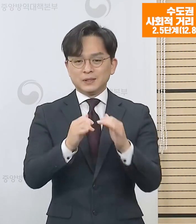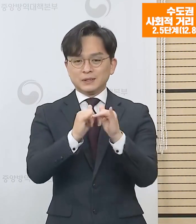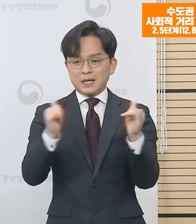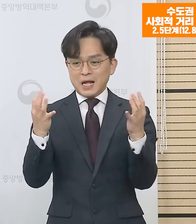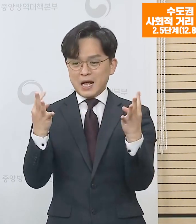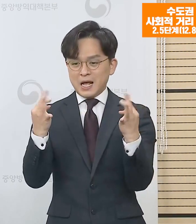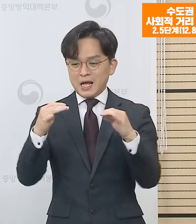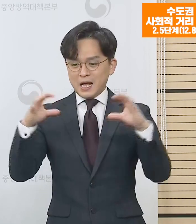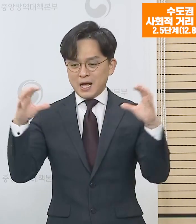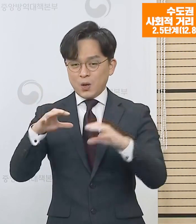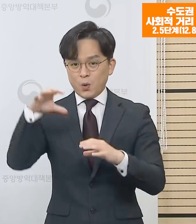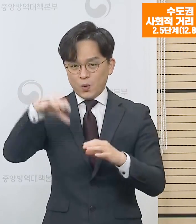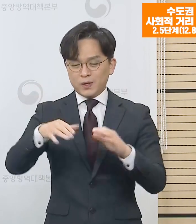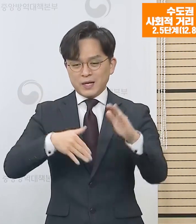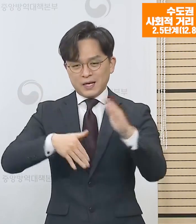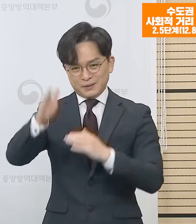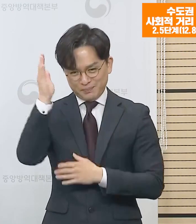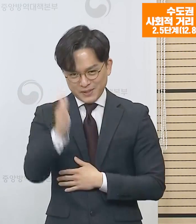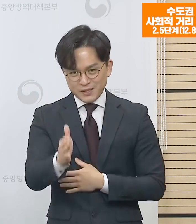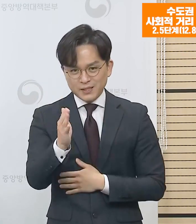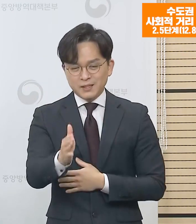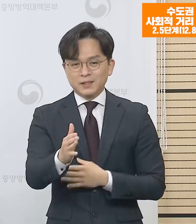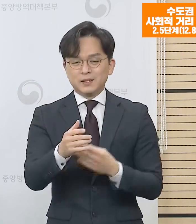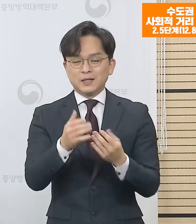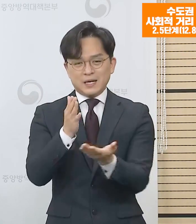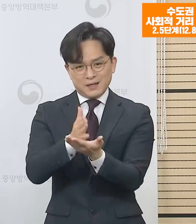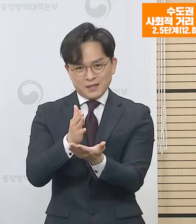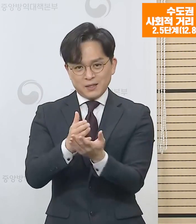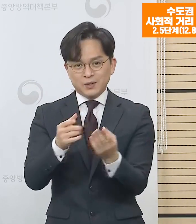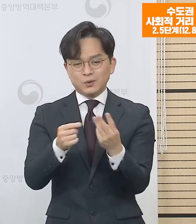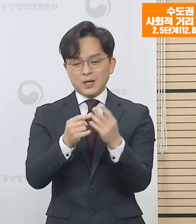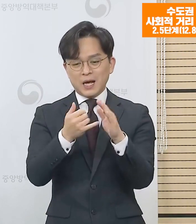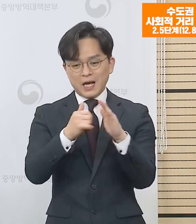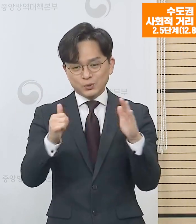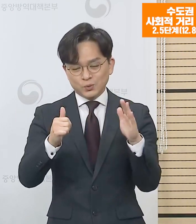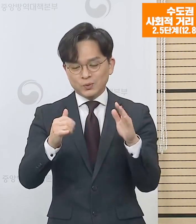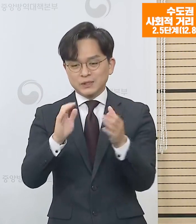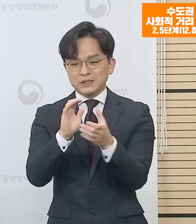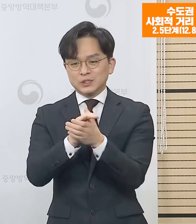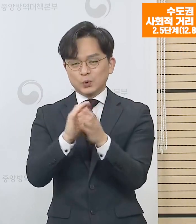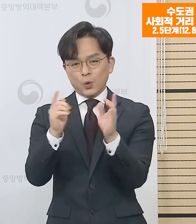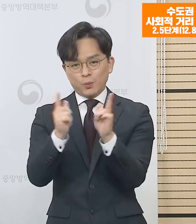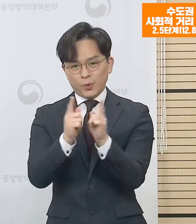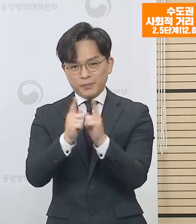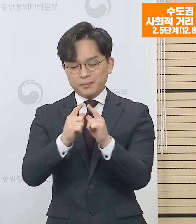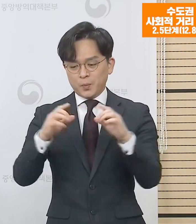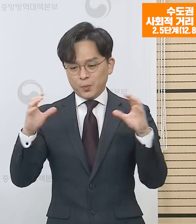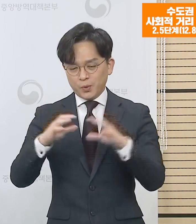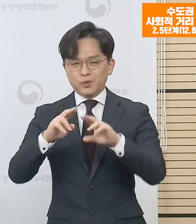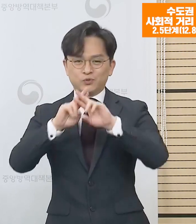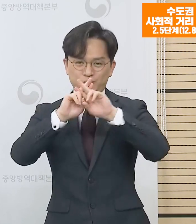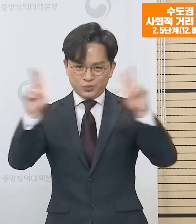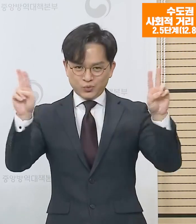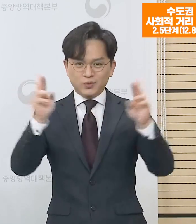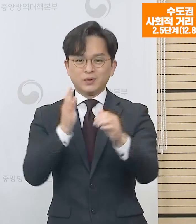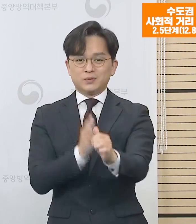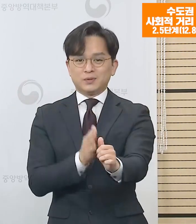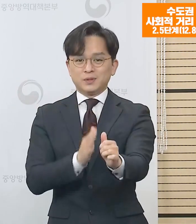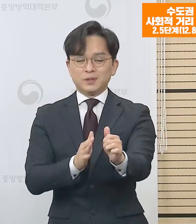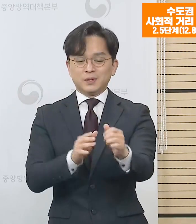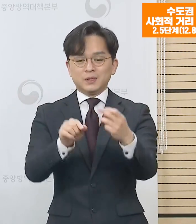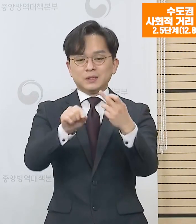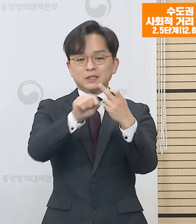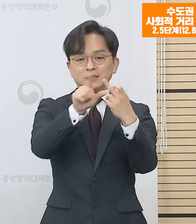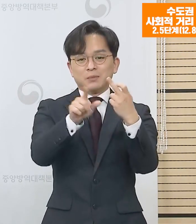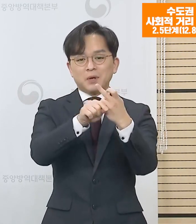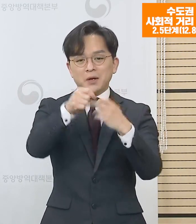많은 다중이용시설 방문은 자제하며 가족, 지인 간의 모임들은 취소해 주시기를 바랍니다. 특히